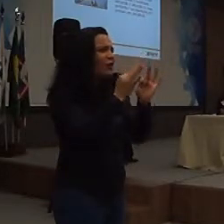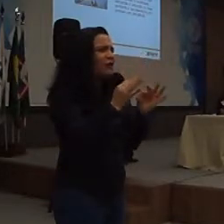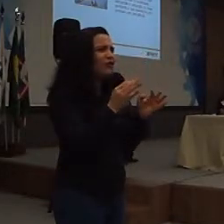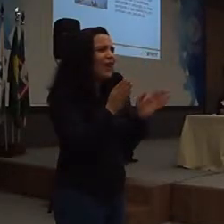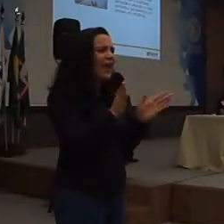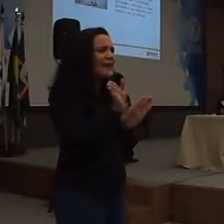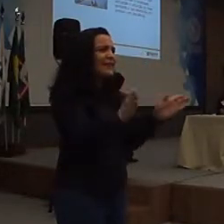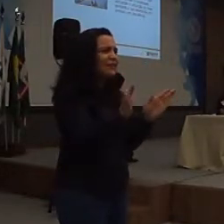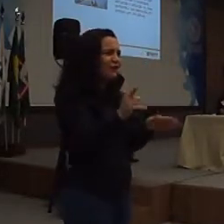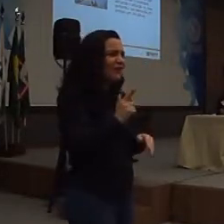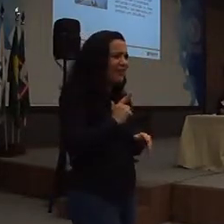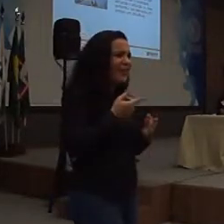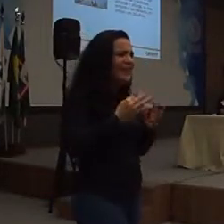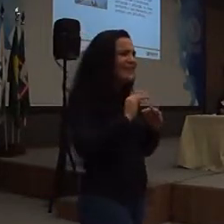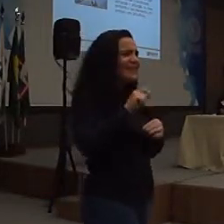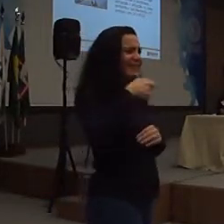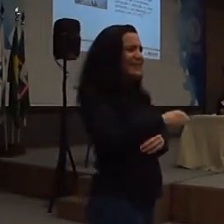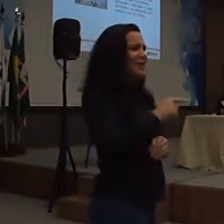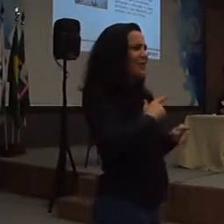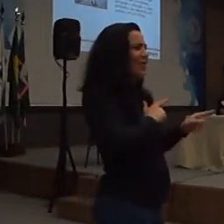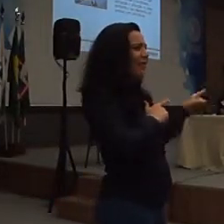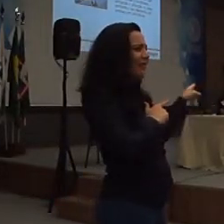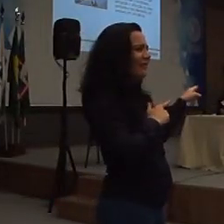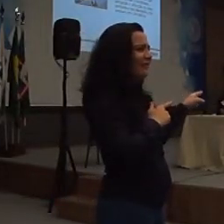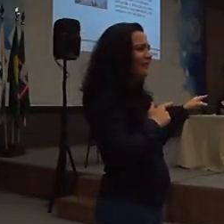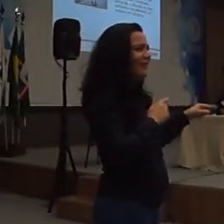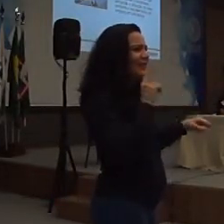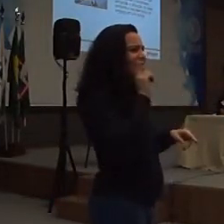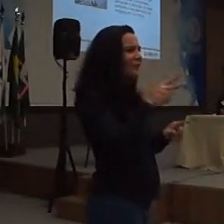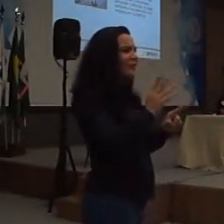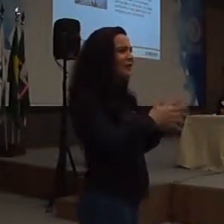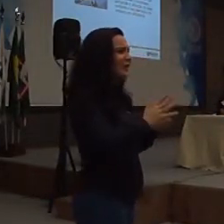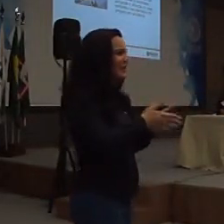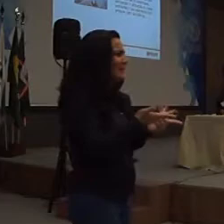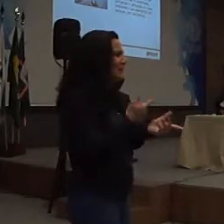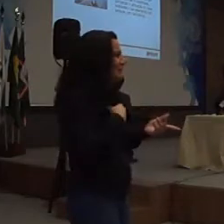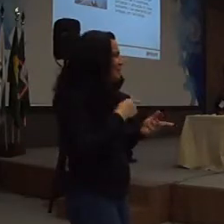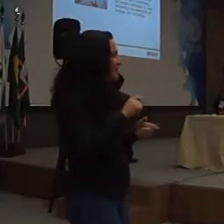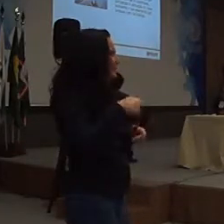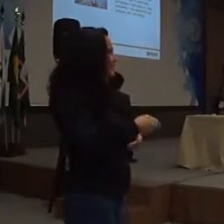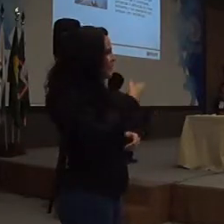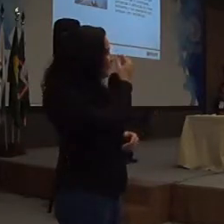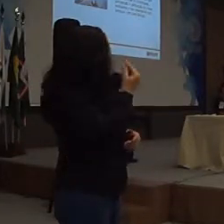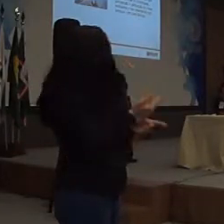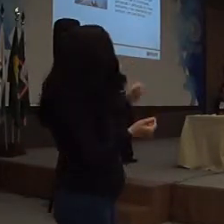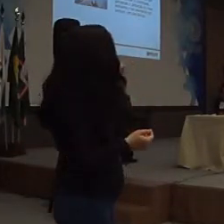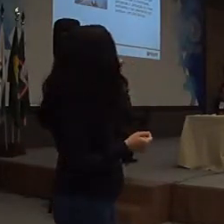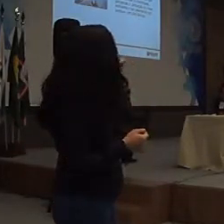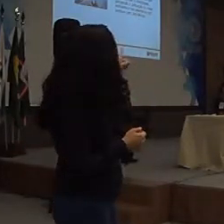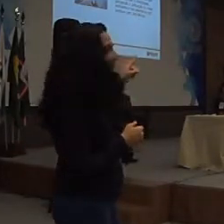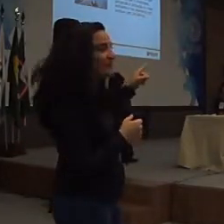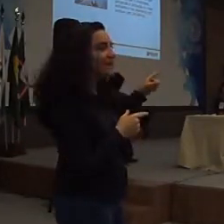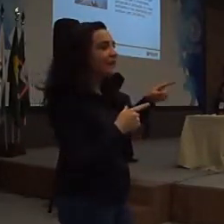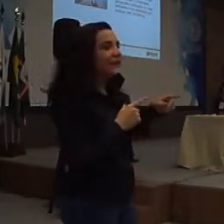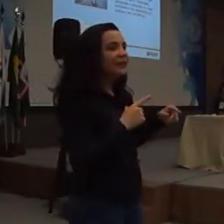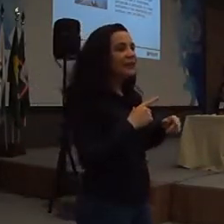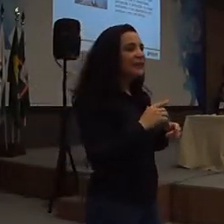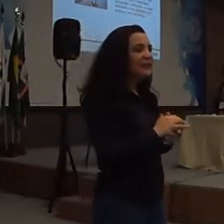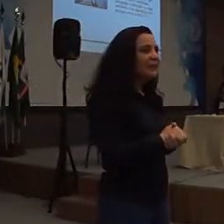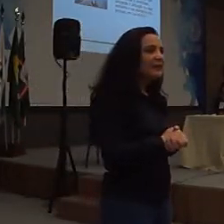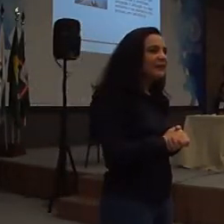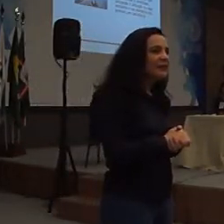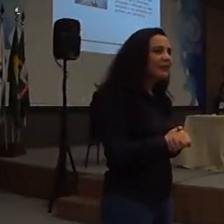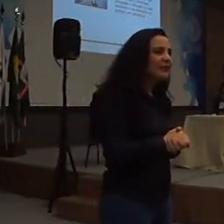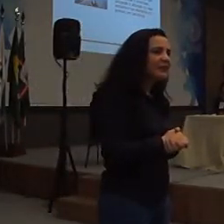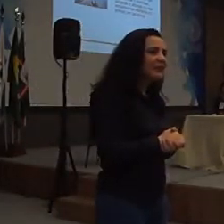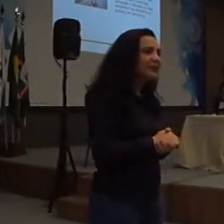nós precisamos é que essas tecnologias sejam trabalhadas pelos jovens, para que haja mais